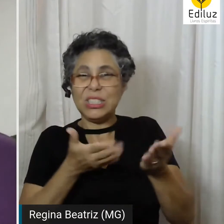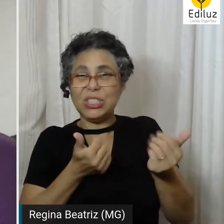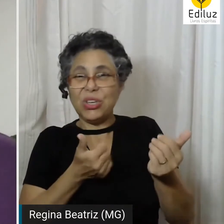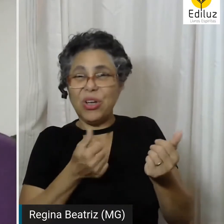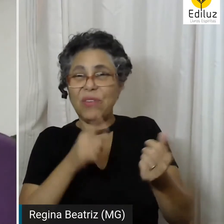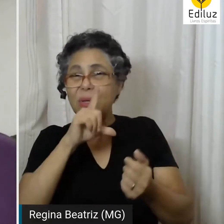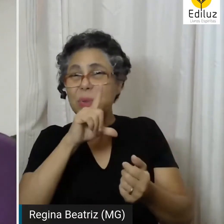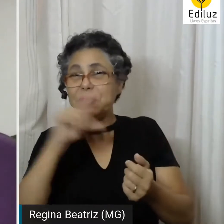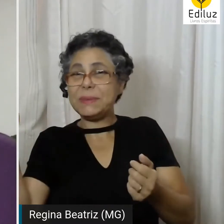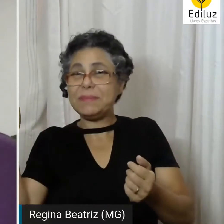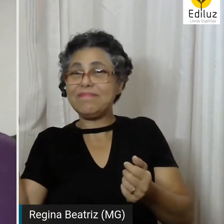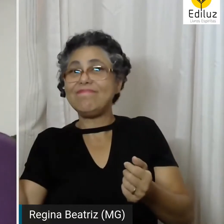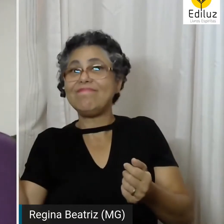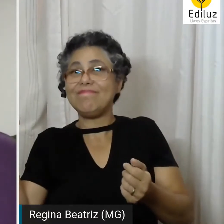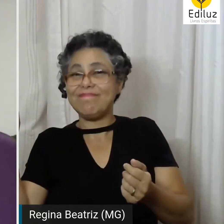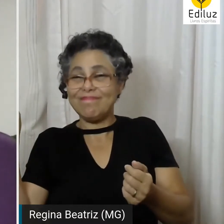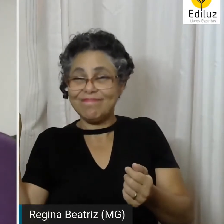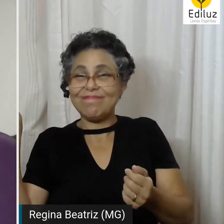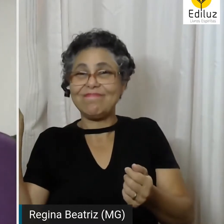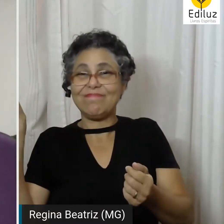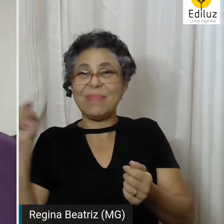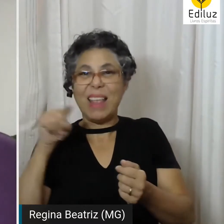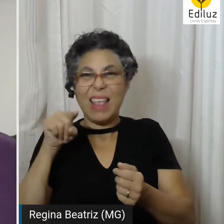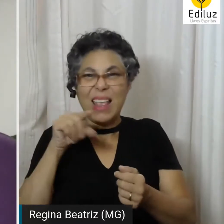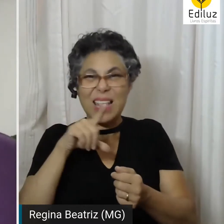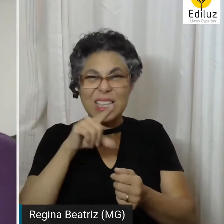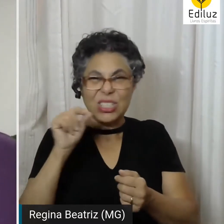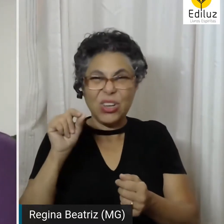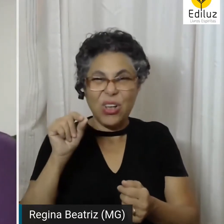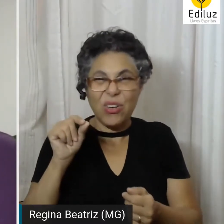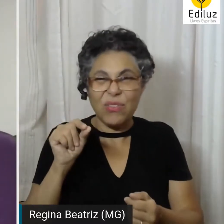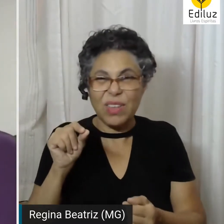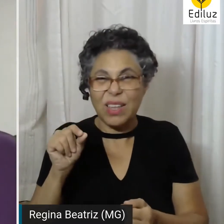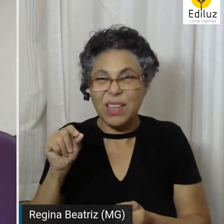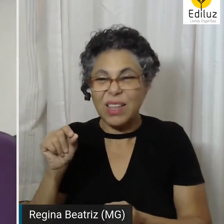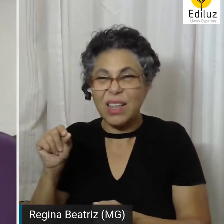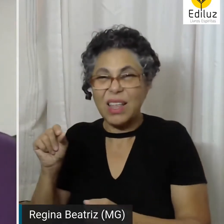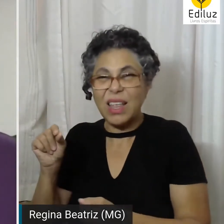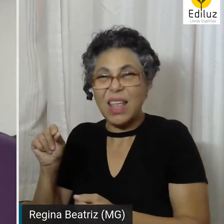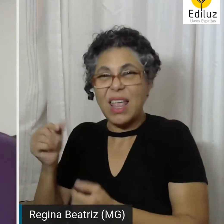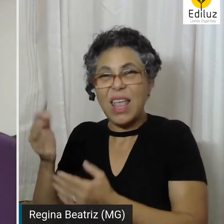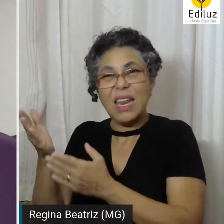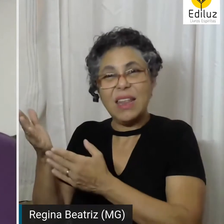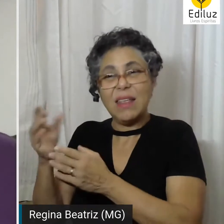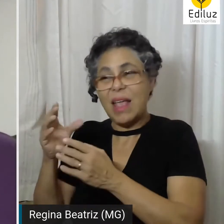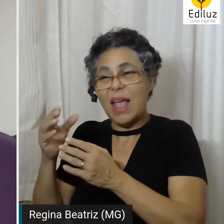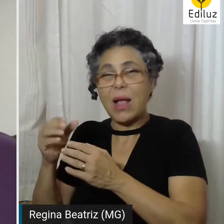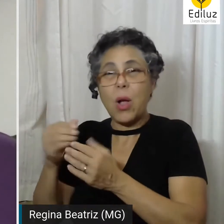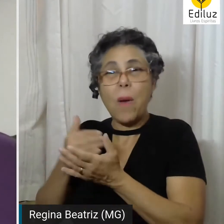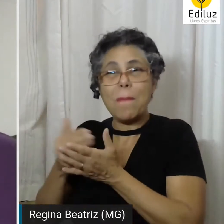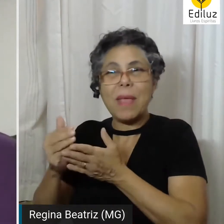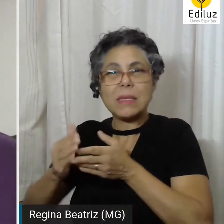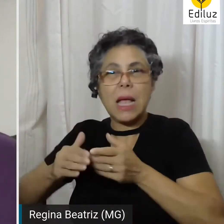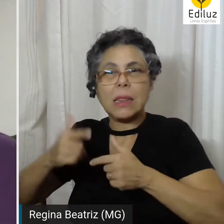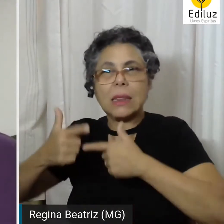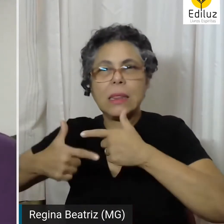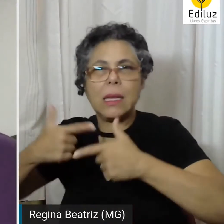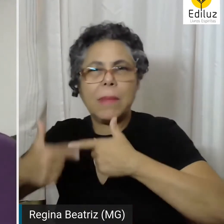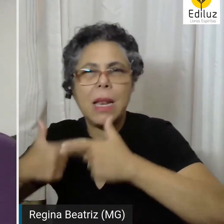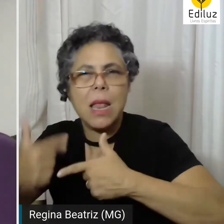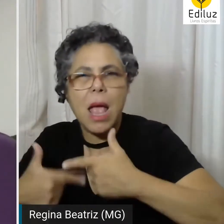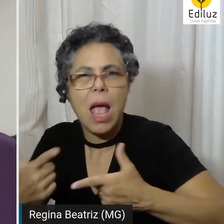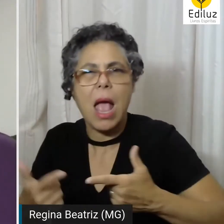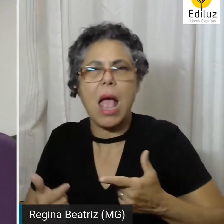foge. Esse jovem foge no excesso de trabalho, esse jovem